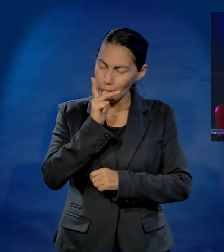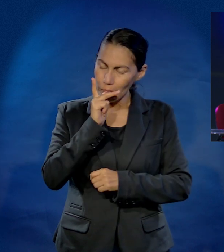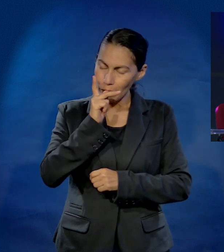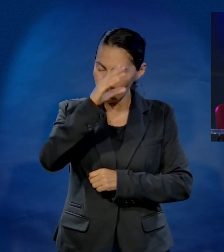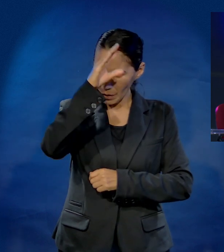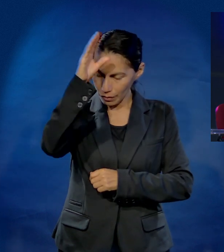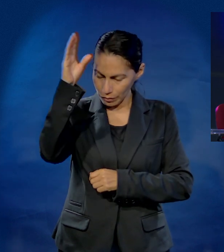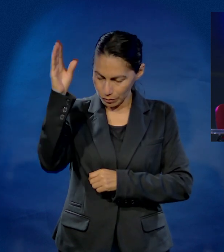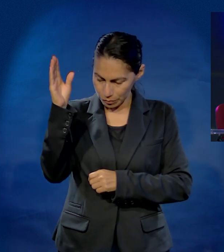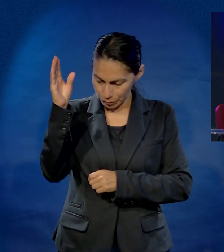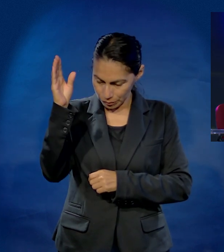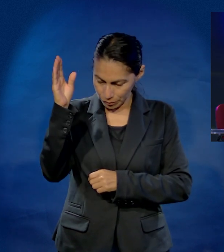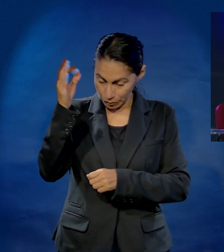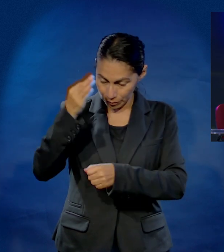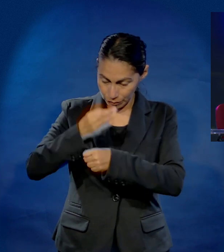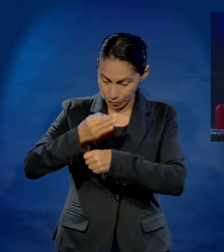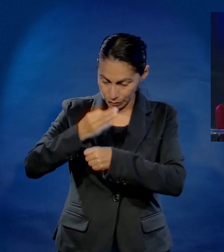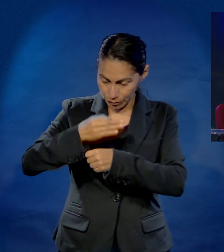Padre Celestial,